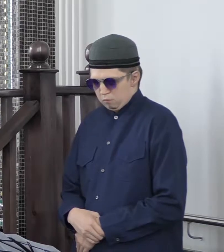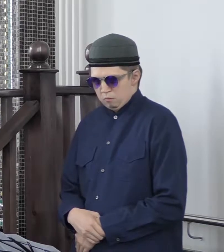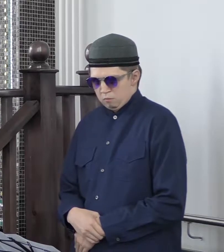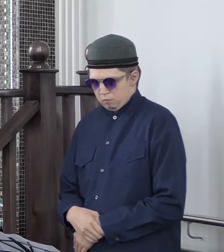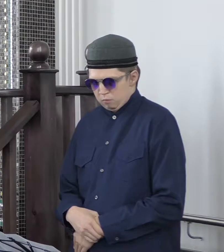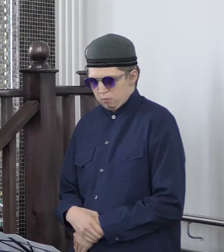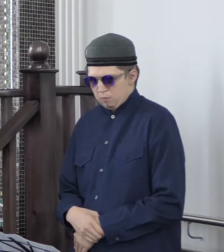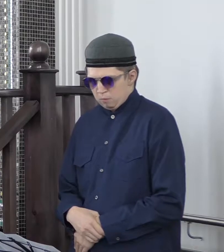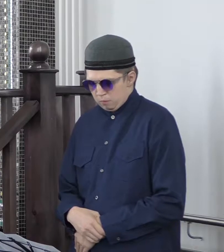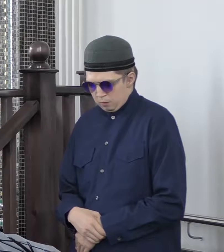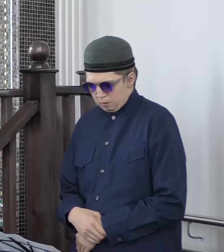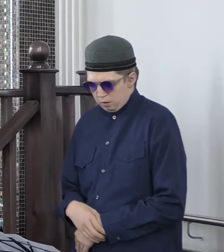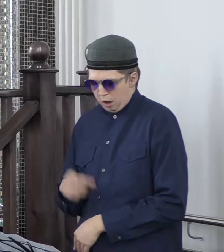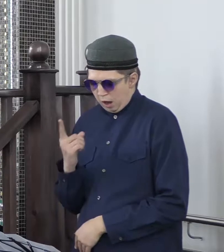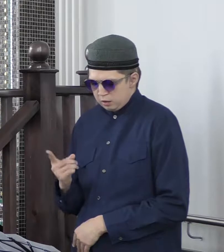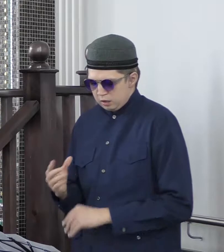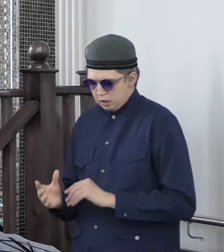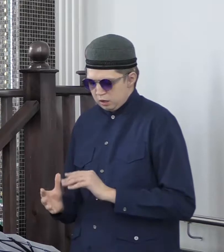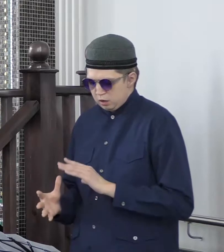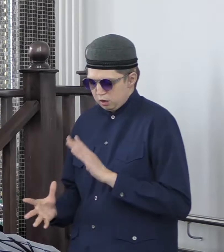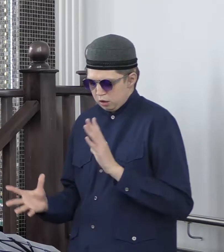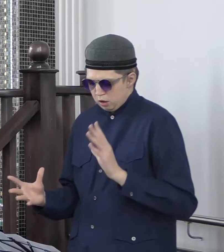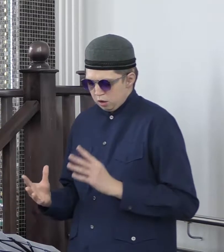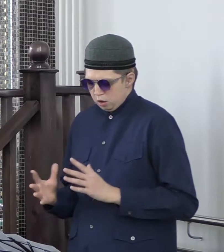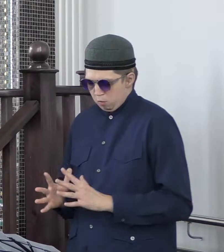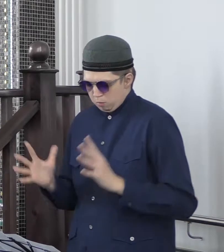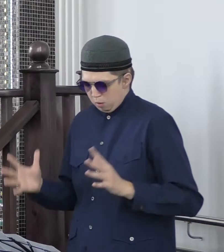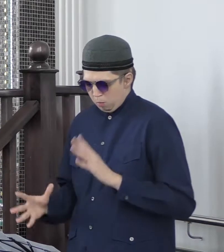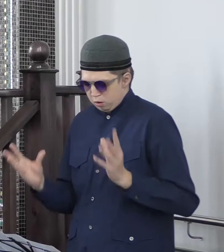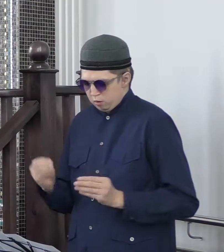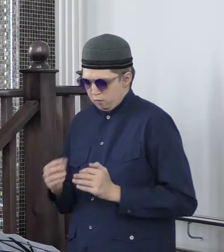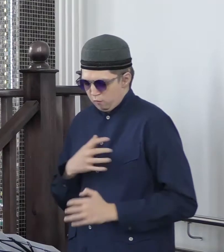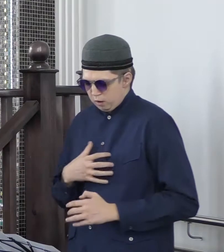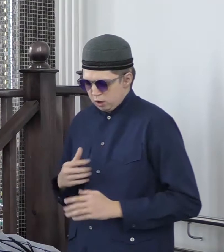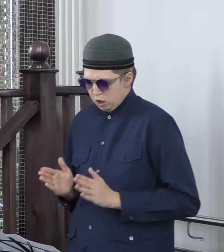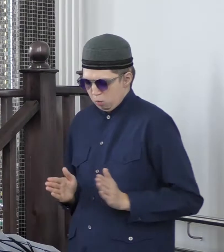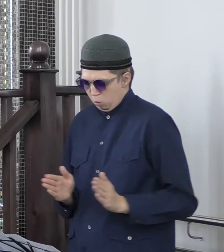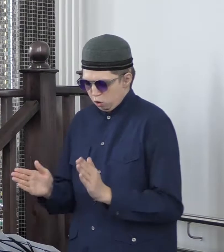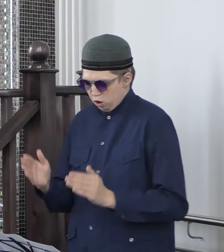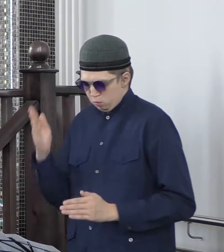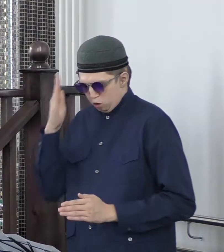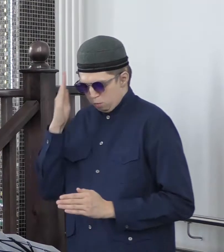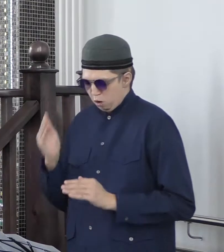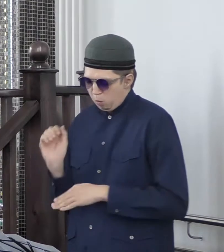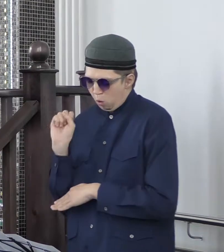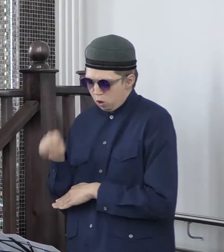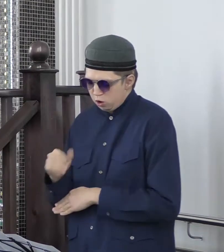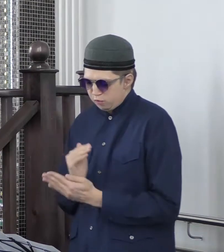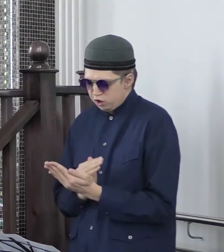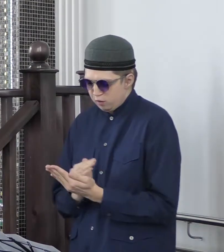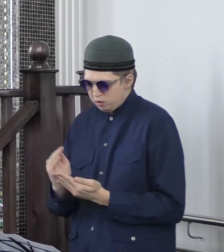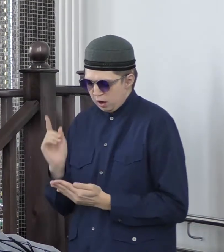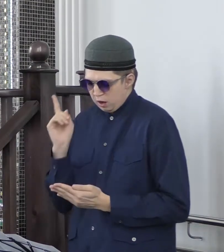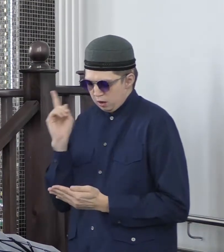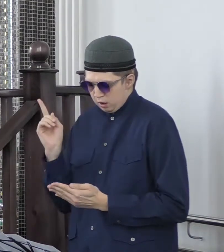بشكاء نماز قربة ورسق قربة بركة قربة يدنا كي يا رئيس قدشنا.